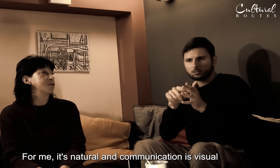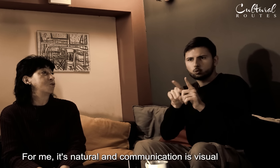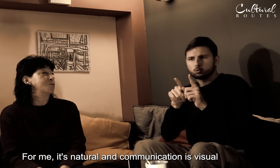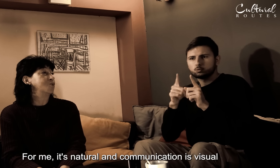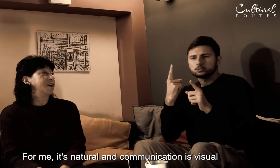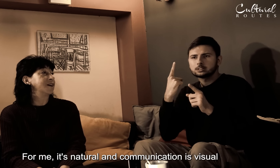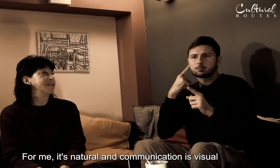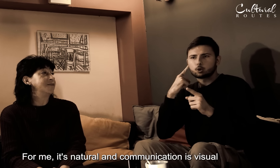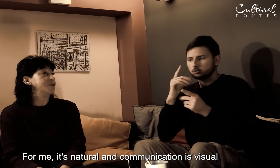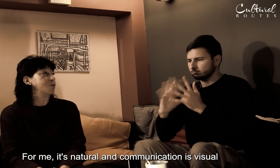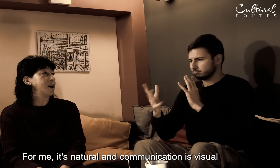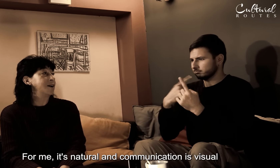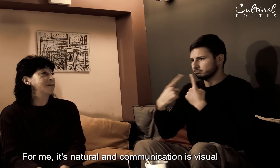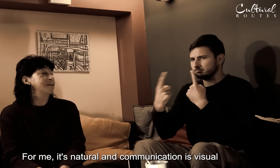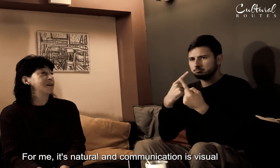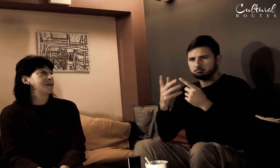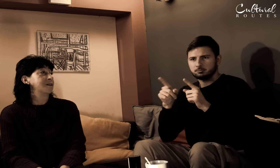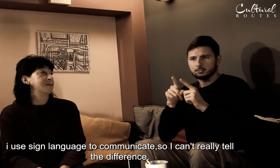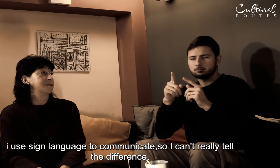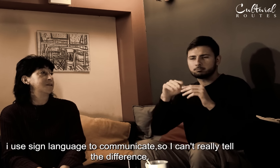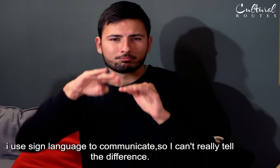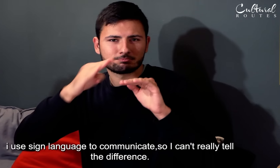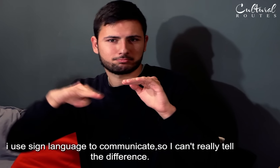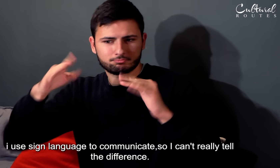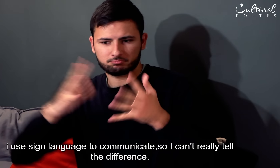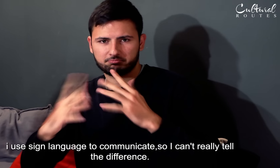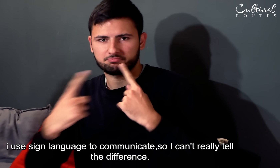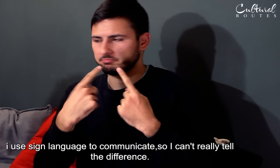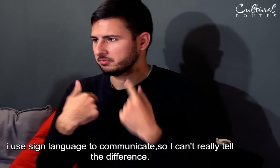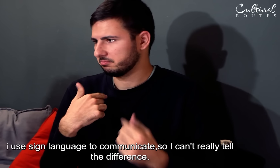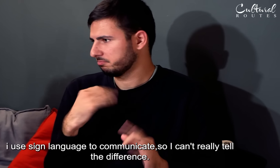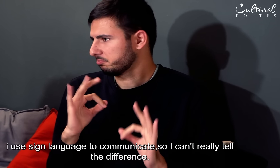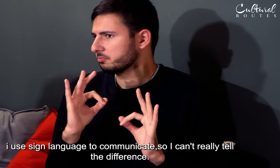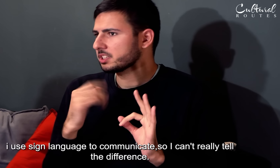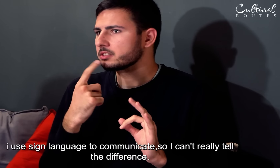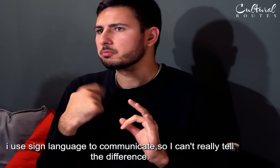на комуникация е визуален. Използвам жестове в